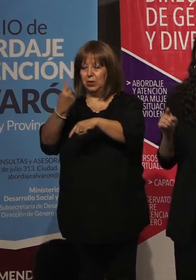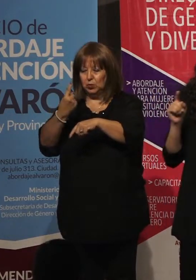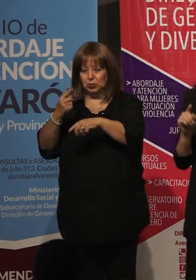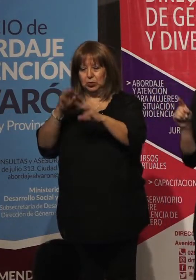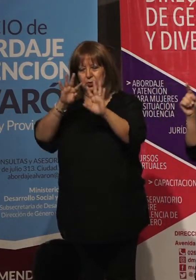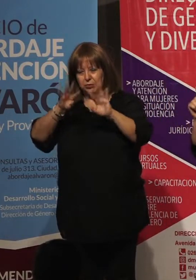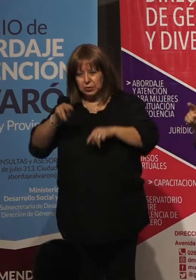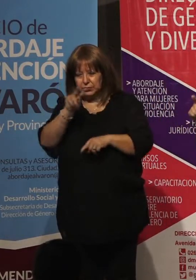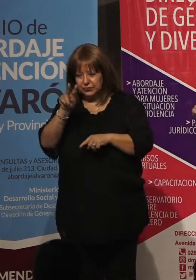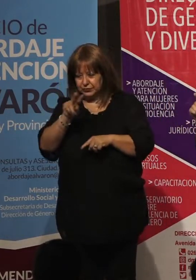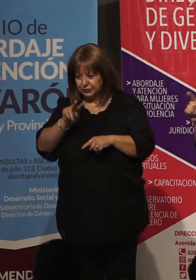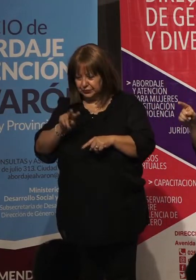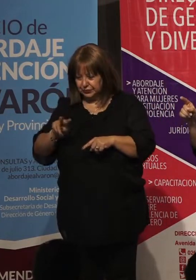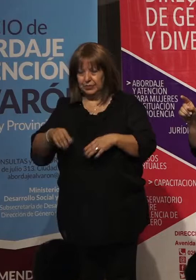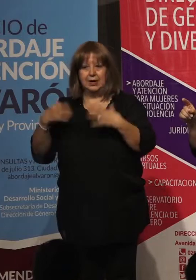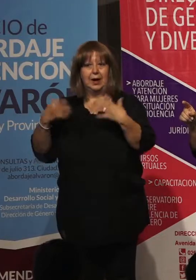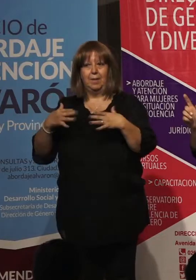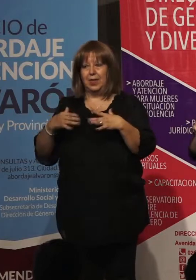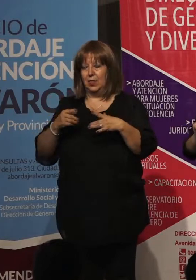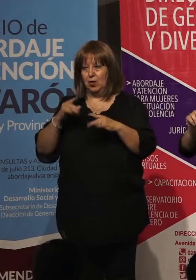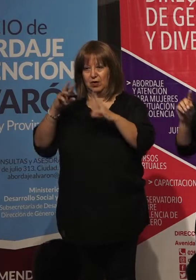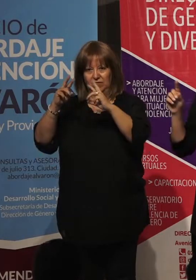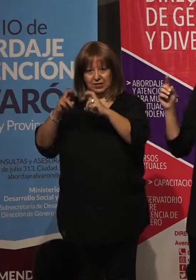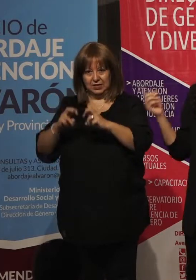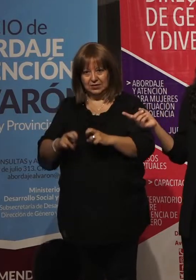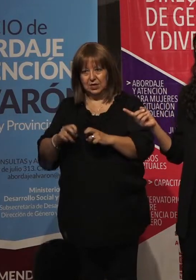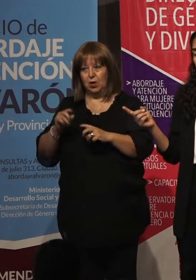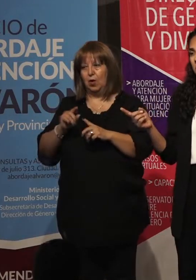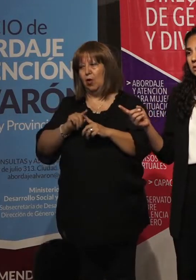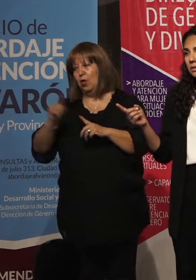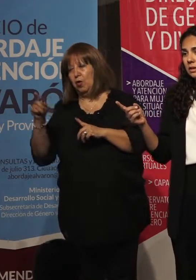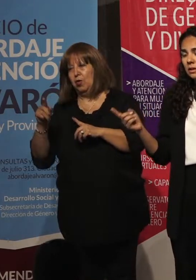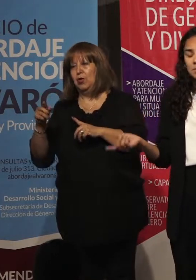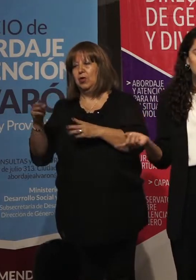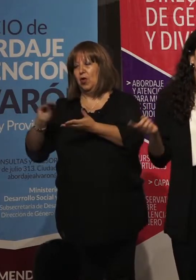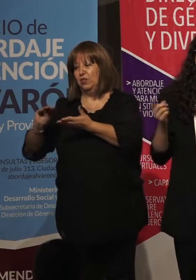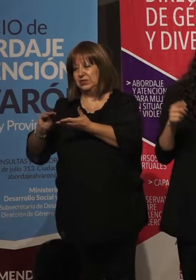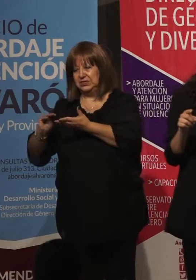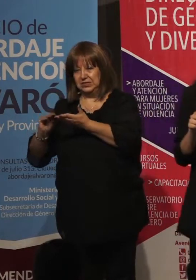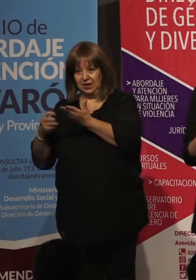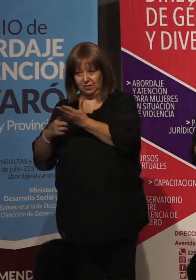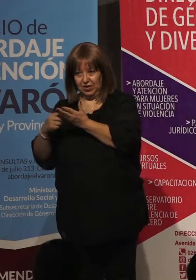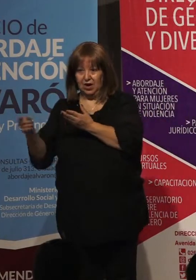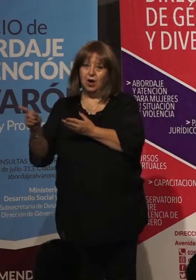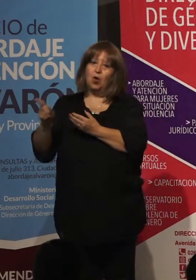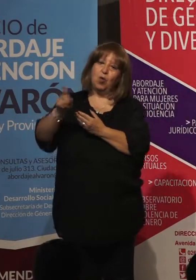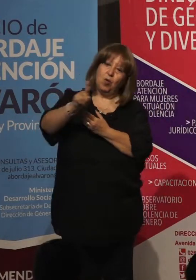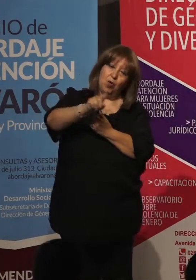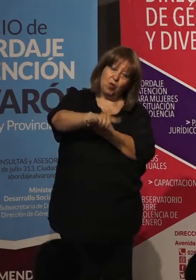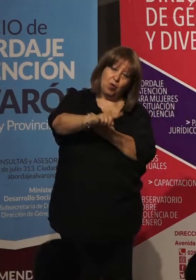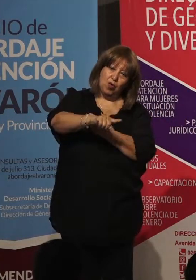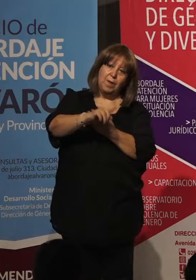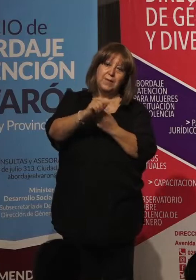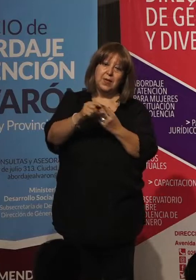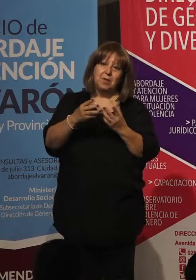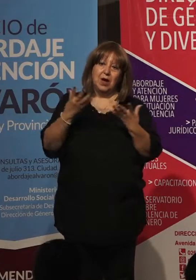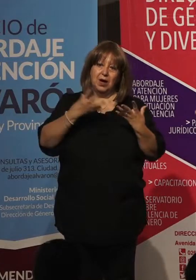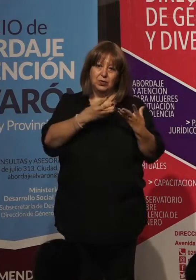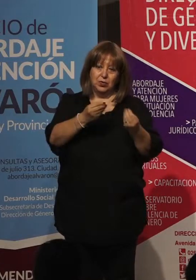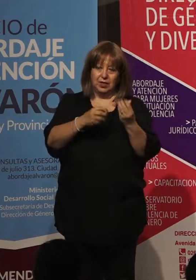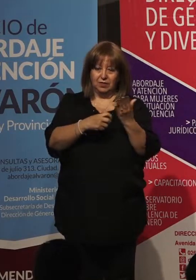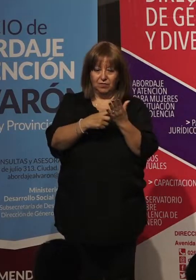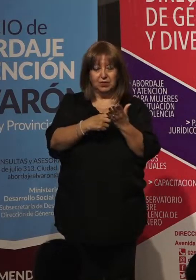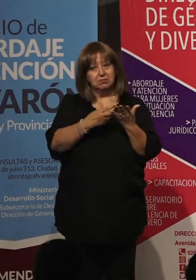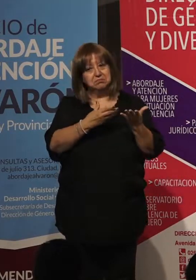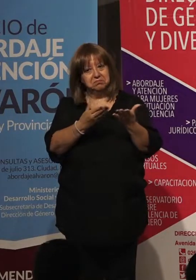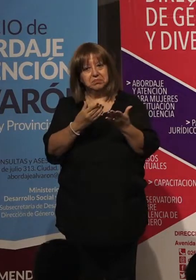denuncia y tomar la primera medida de investigación, ya sea o derivándola a una oficina fiscal o la propia ayudante fiscal